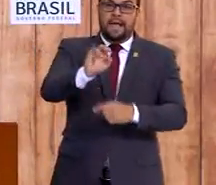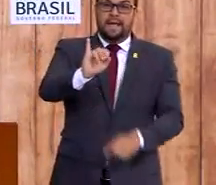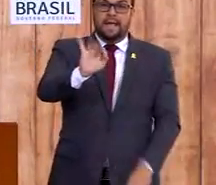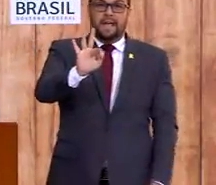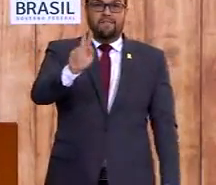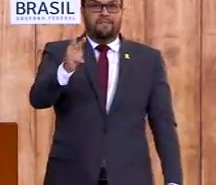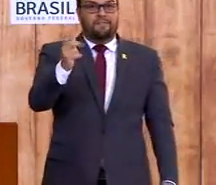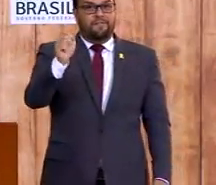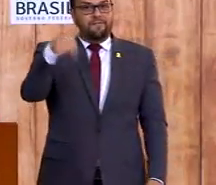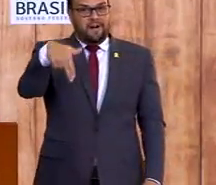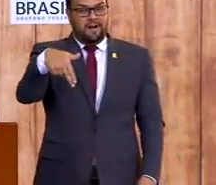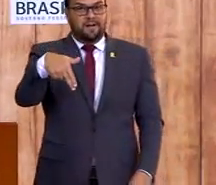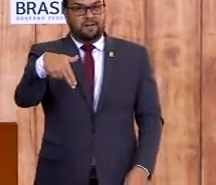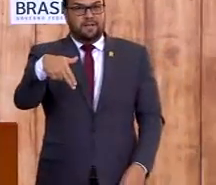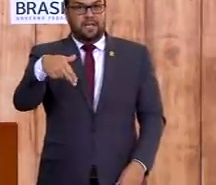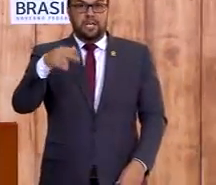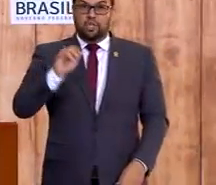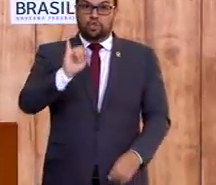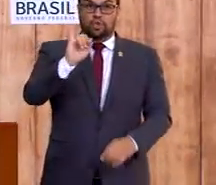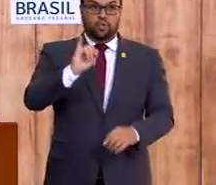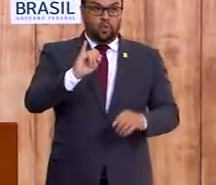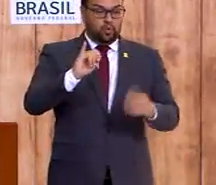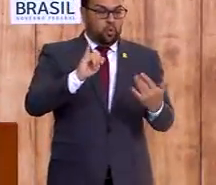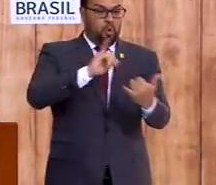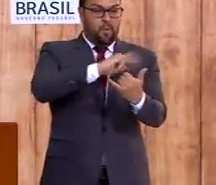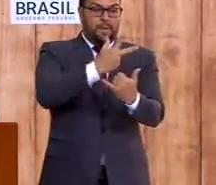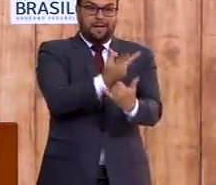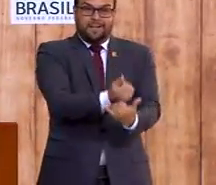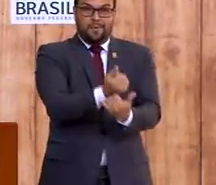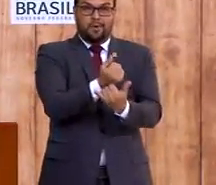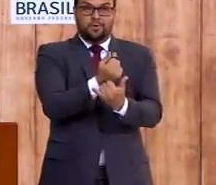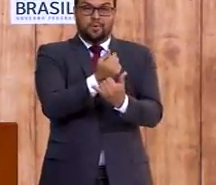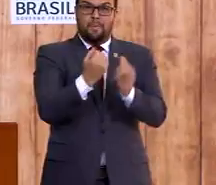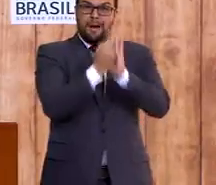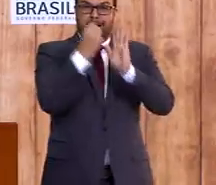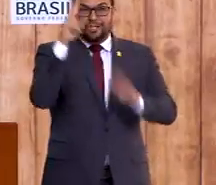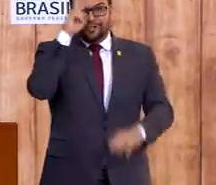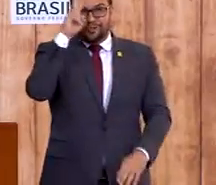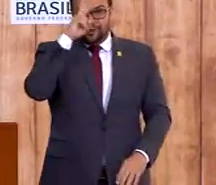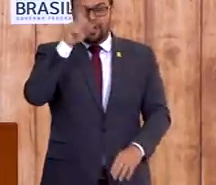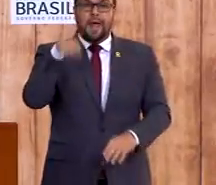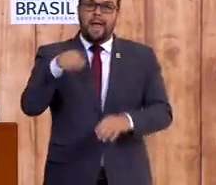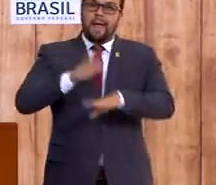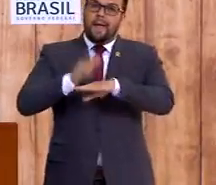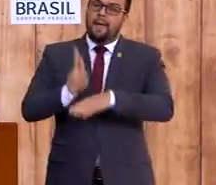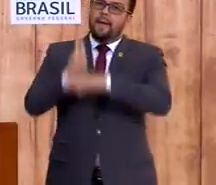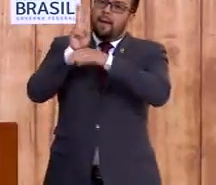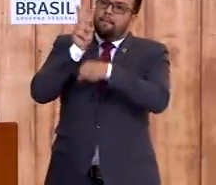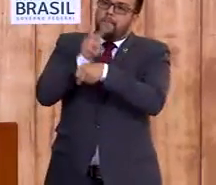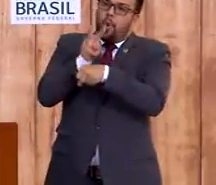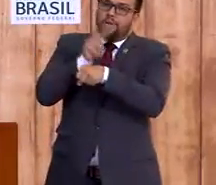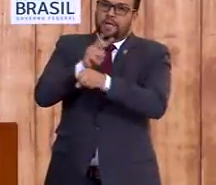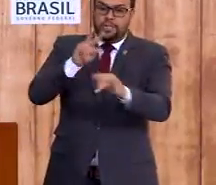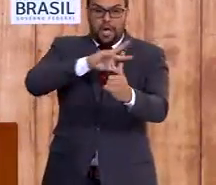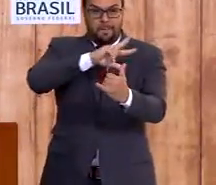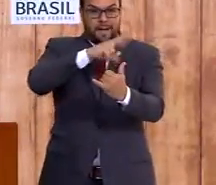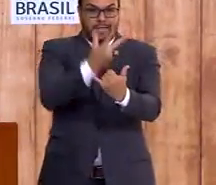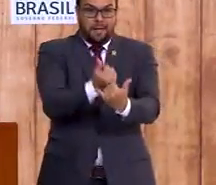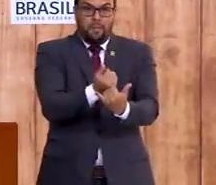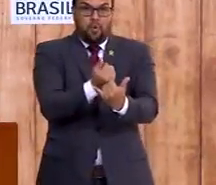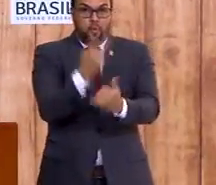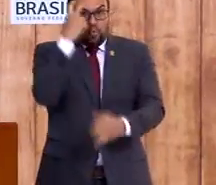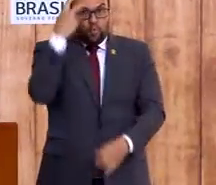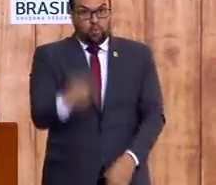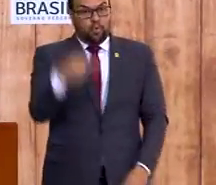patrimônio histórico artístico nacional que tem como sua principal missão proteger o patrimônio cultural brasileiro